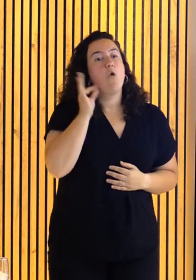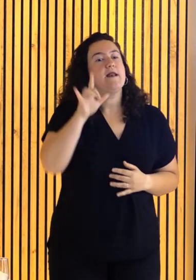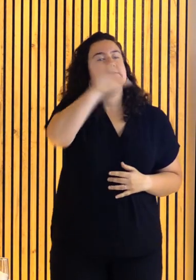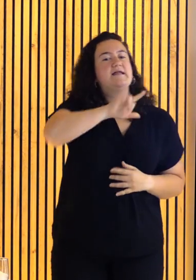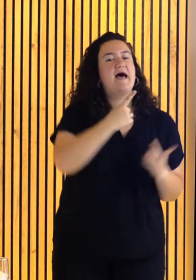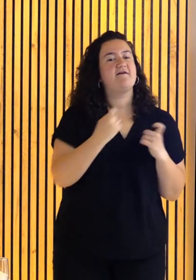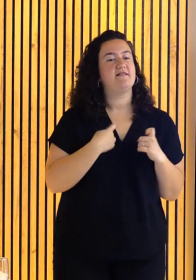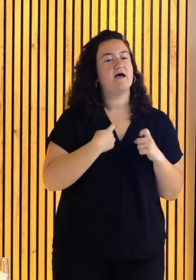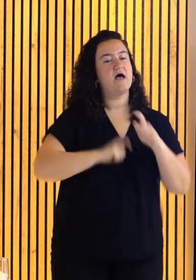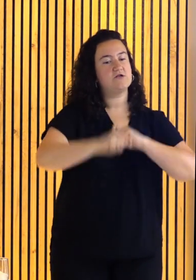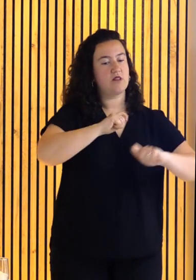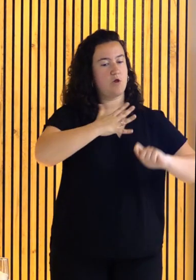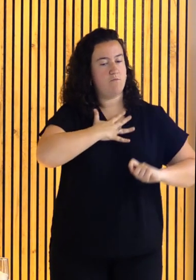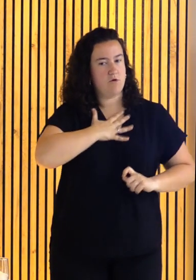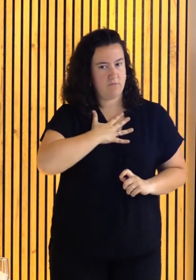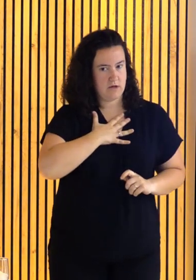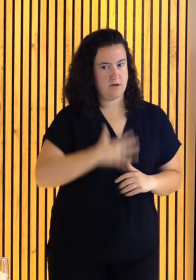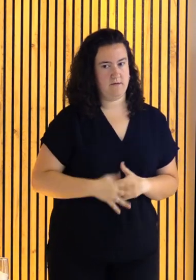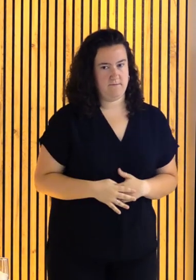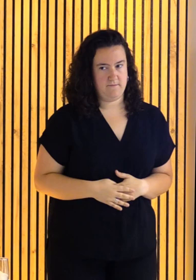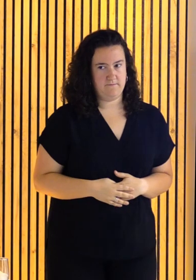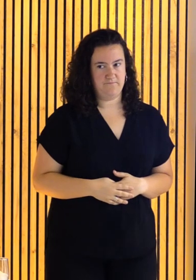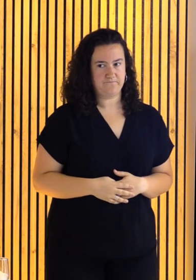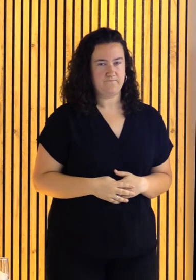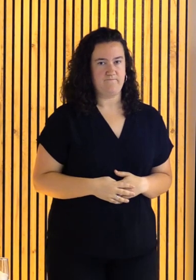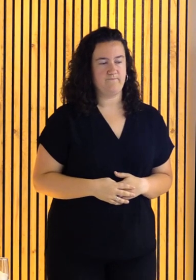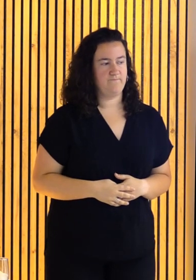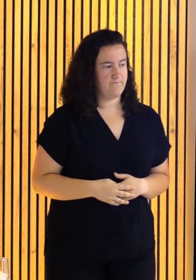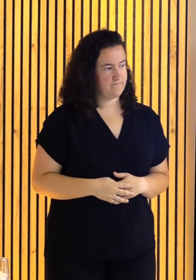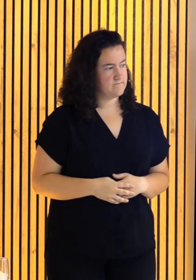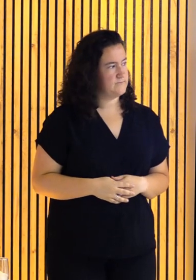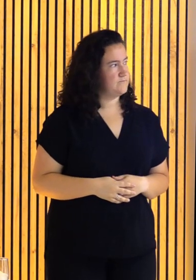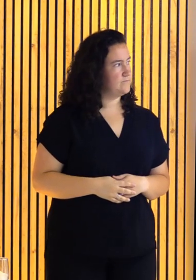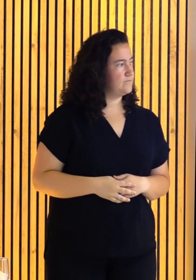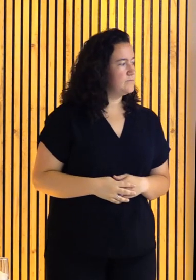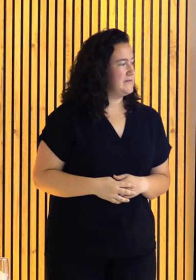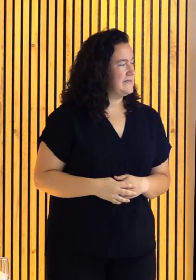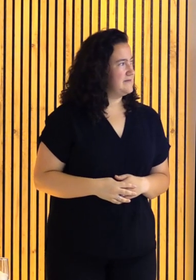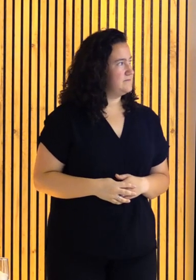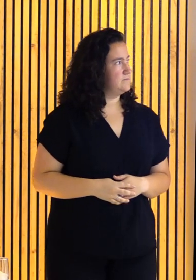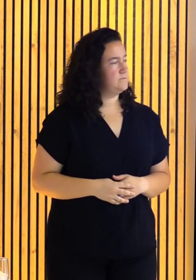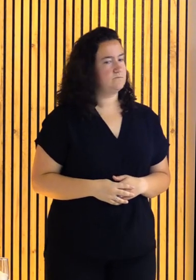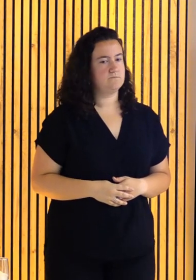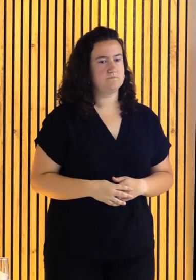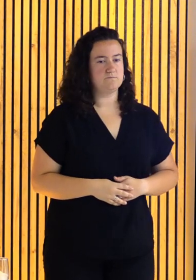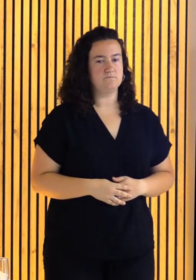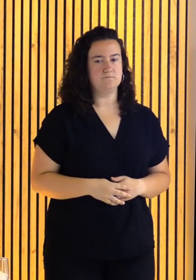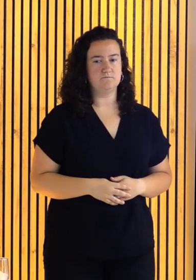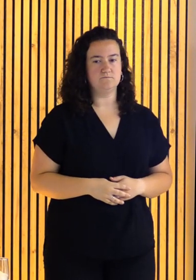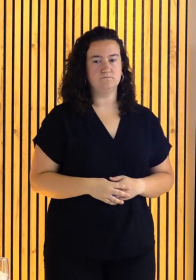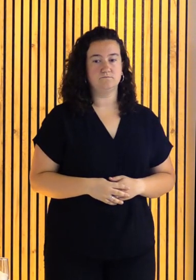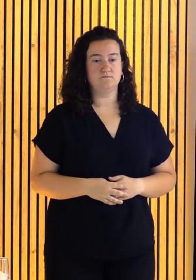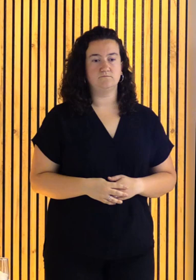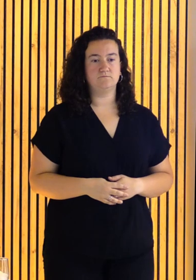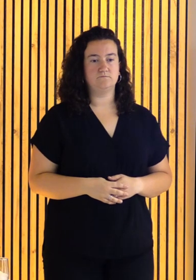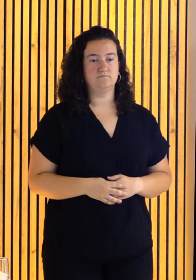behar zituzten beraz. Bueno, kaleko mugimendu ez gain